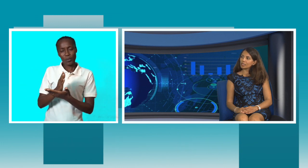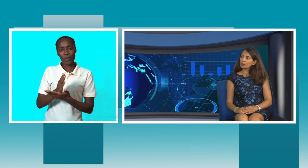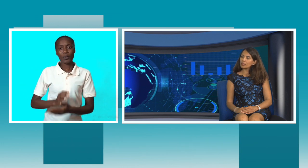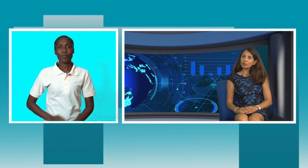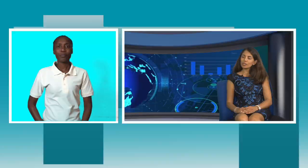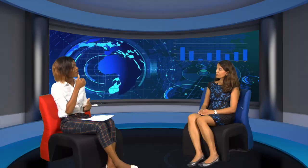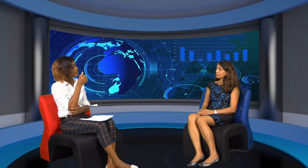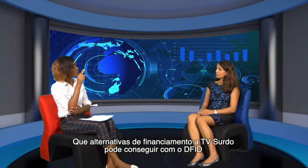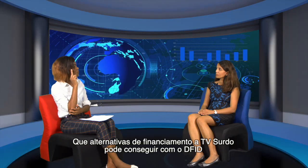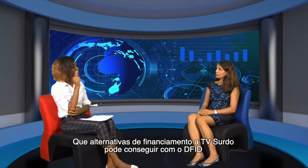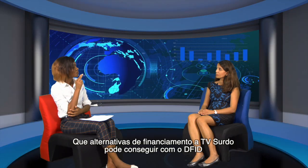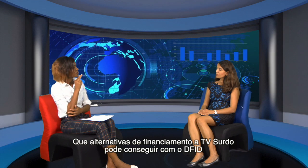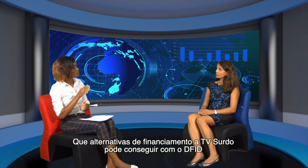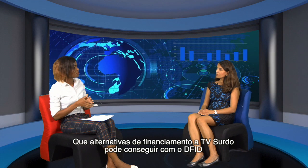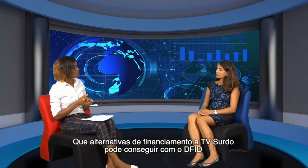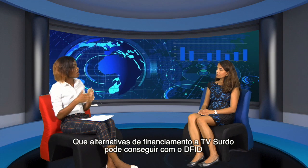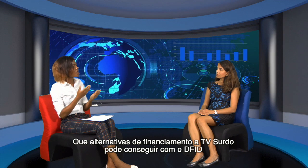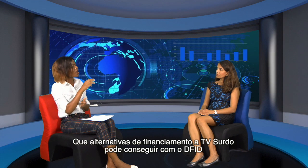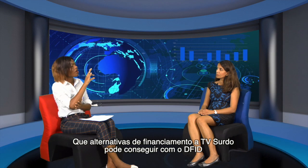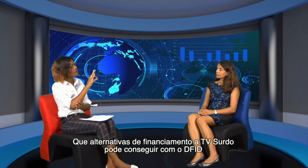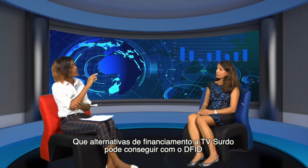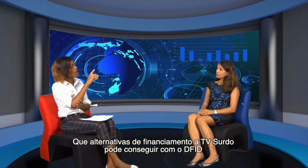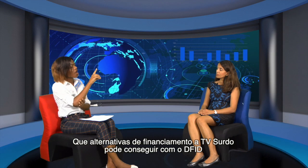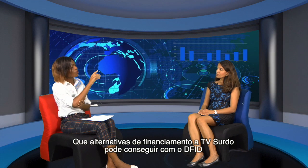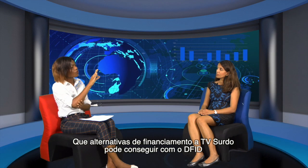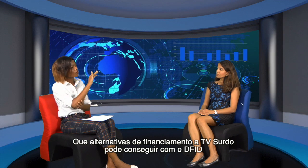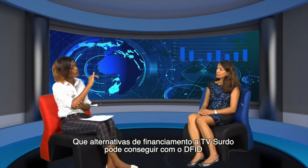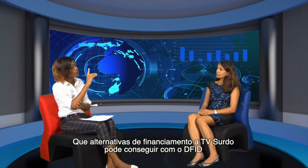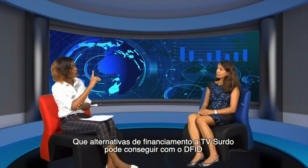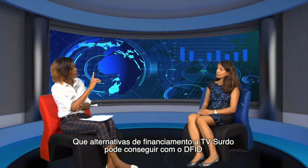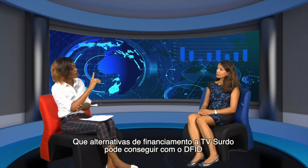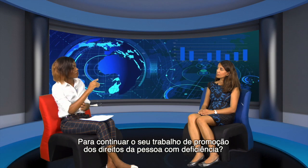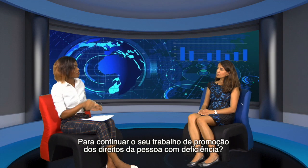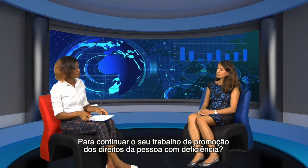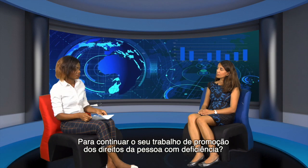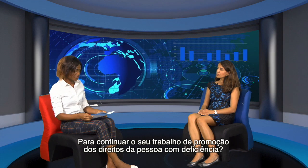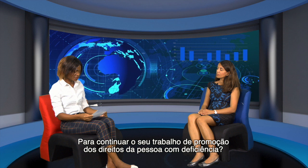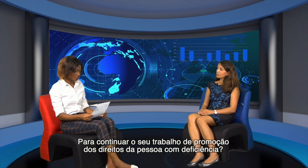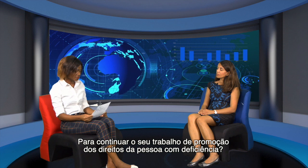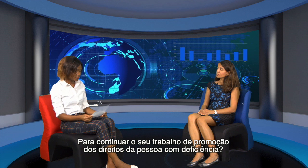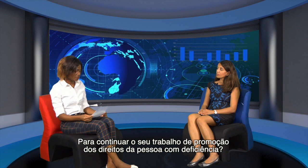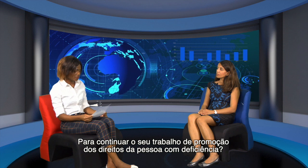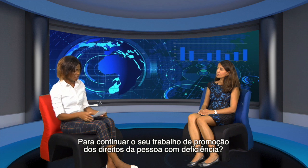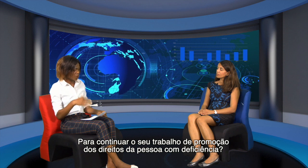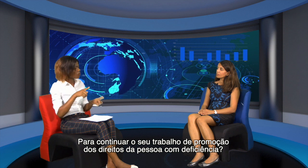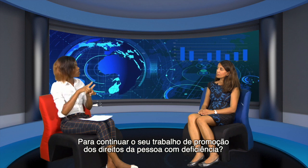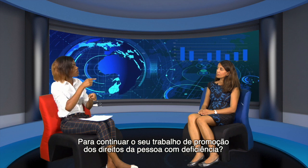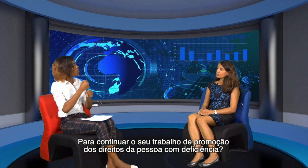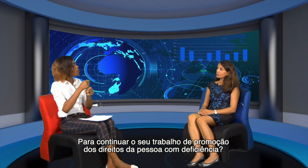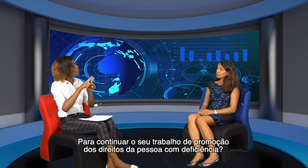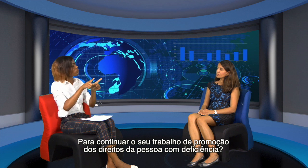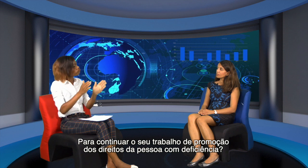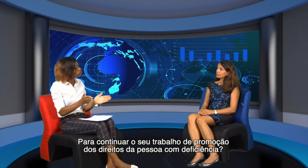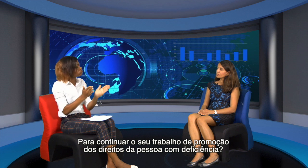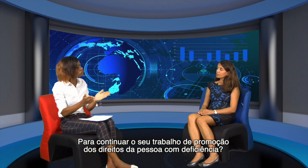direitos. Que alternativas de financiamento a TV Surdo pode conseguir com o DFID para continuar o seu trabalho de promoção dos direitos